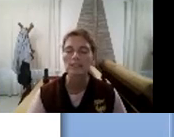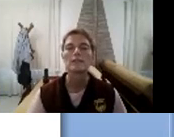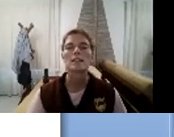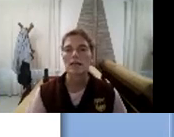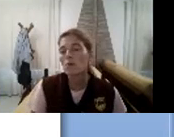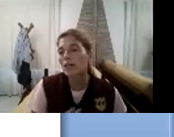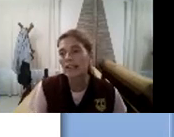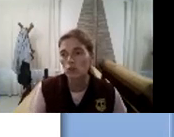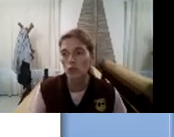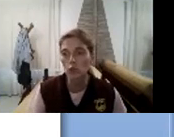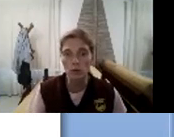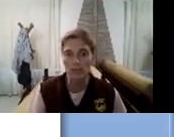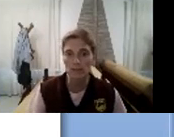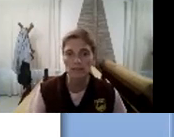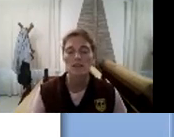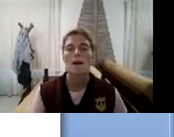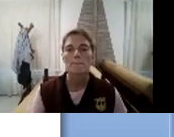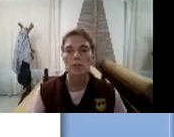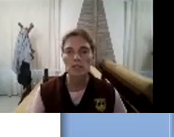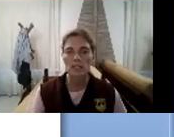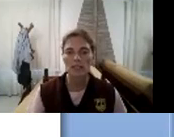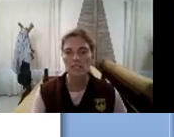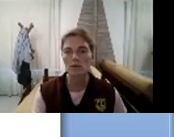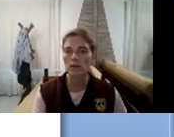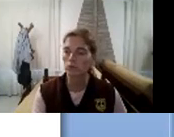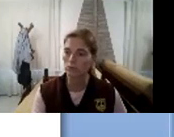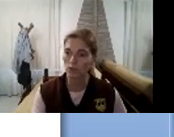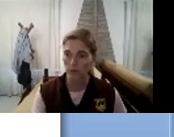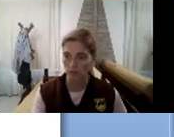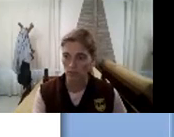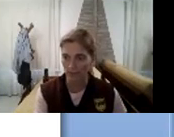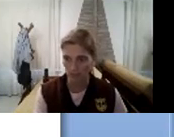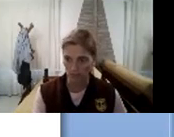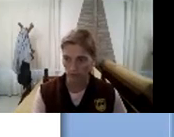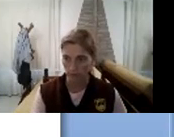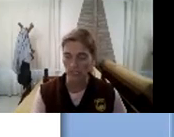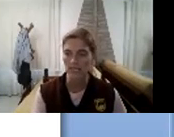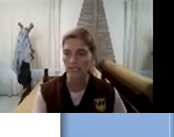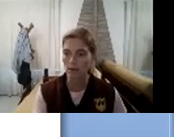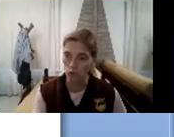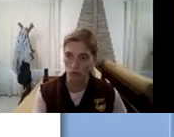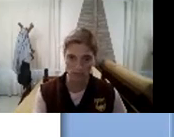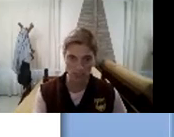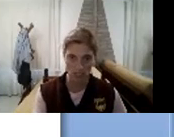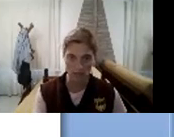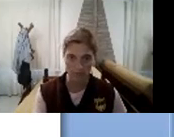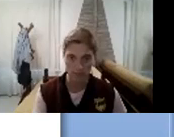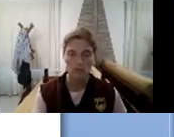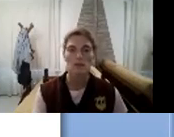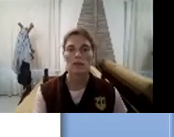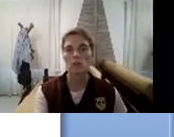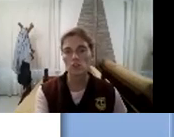bien. Sí. Sabemos que nació en octubre porque ella vivía en un edificio de departamentos y Sí. ladraba mucho cuando era